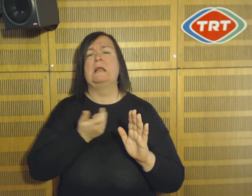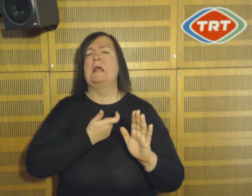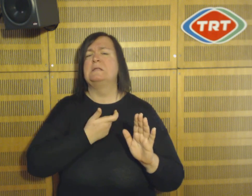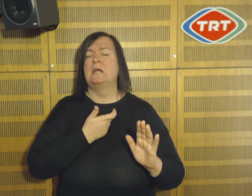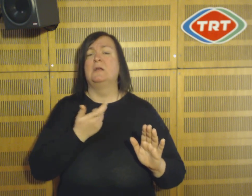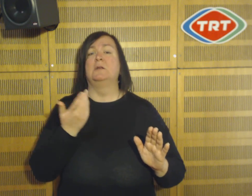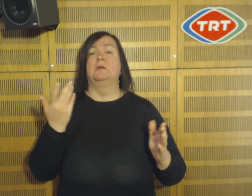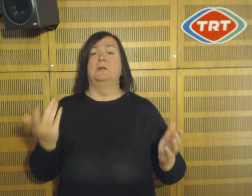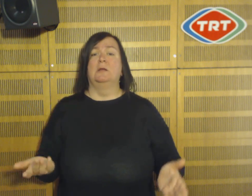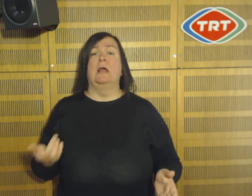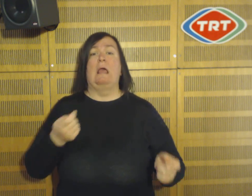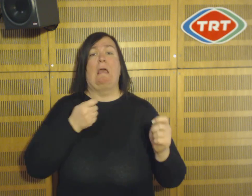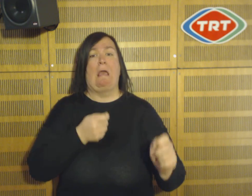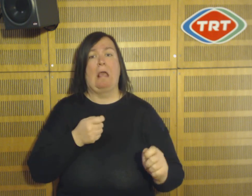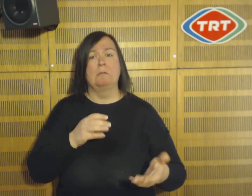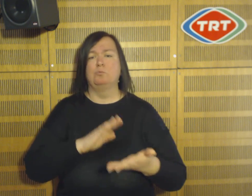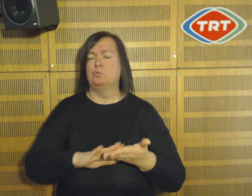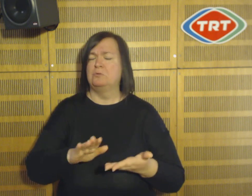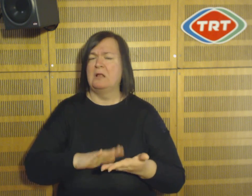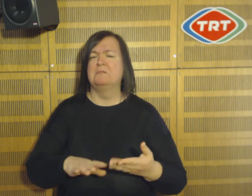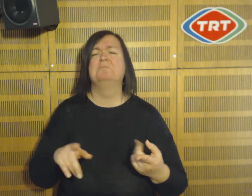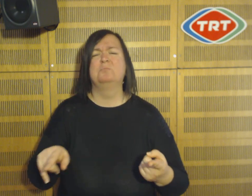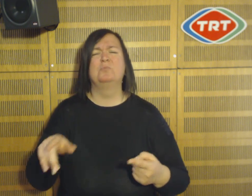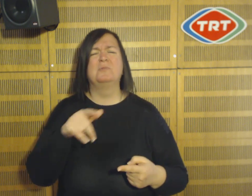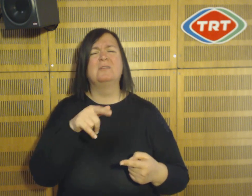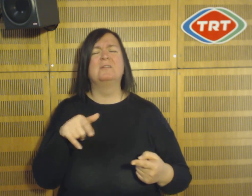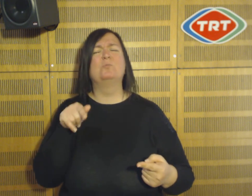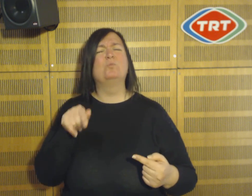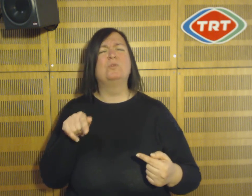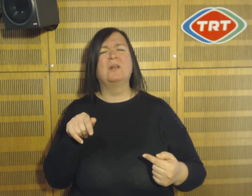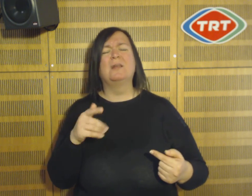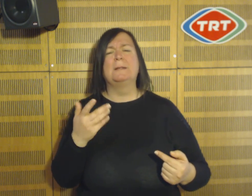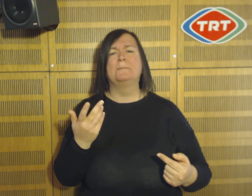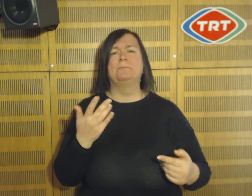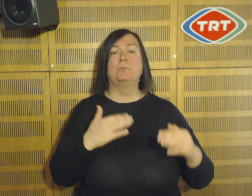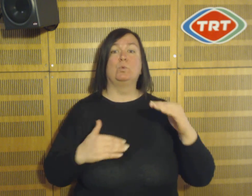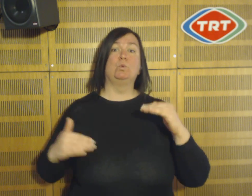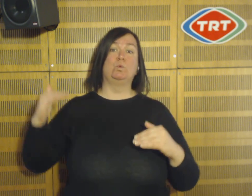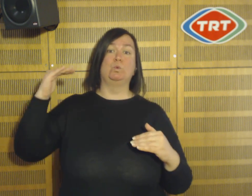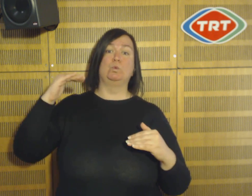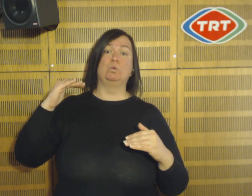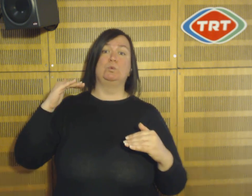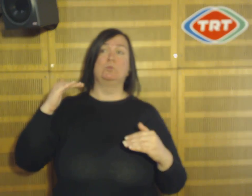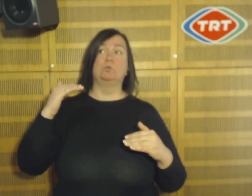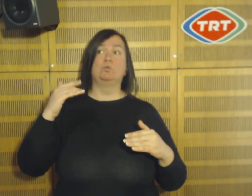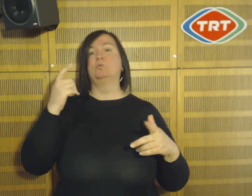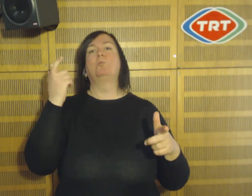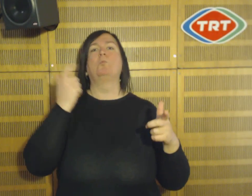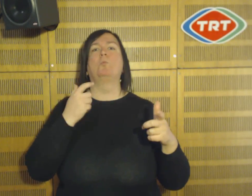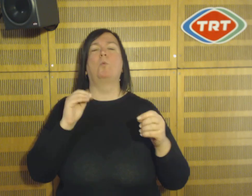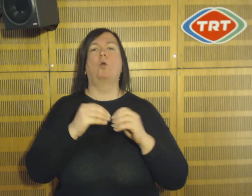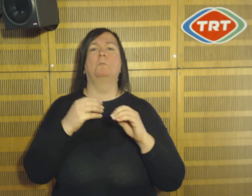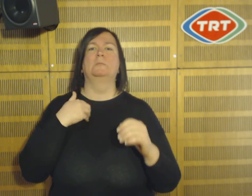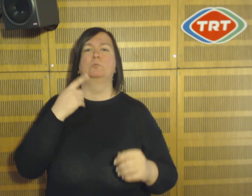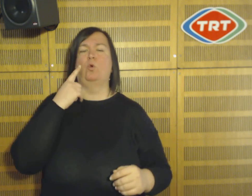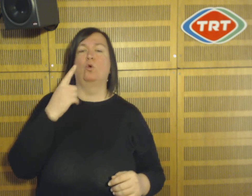işte eğitimi düzenler vesaire bunlar aslında hani üst E ne denir sorunlardır Bizim gördüğümüz ve bizim bile